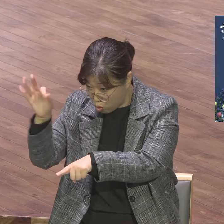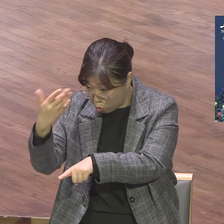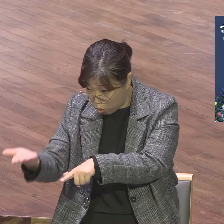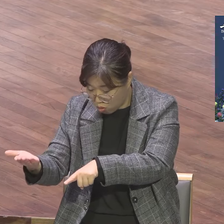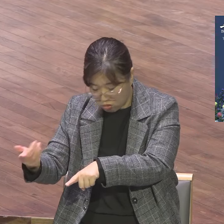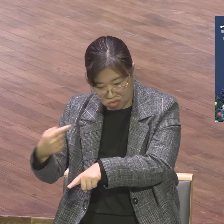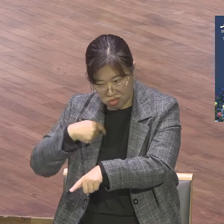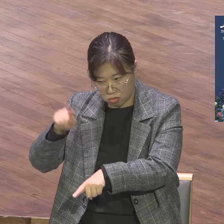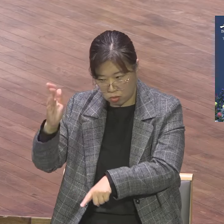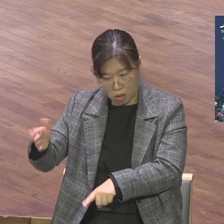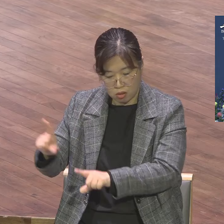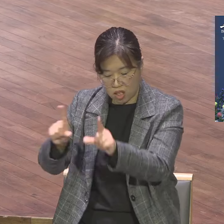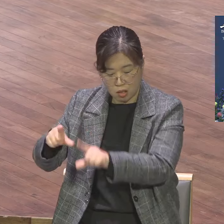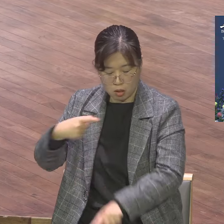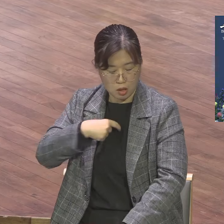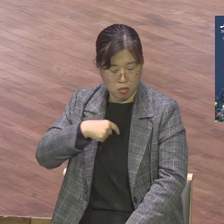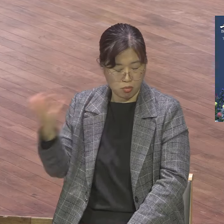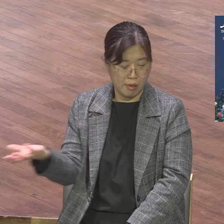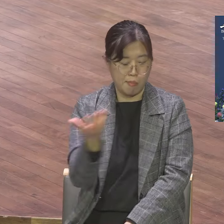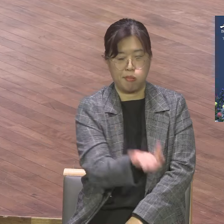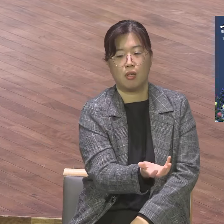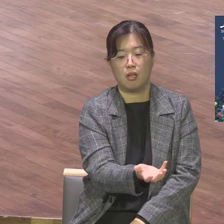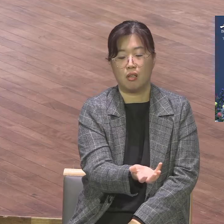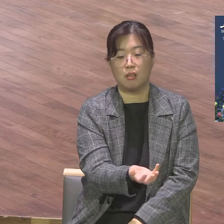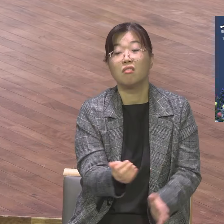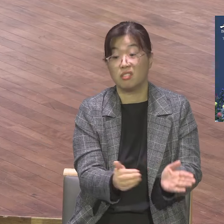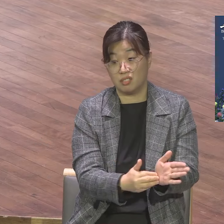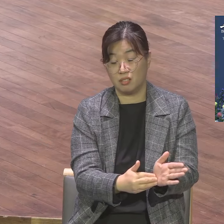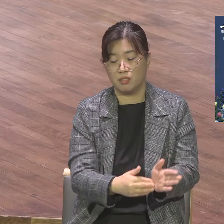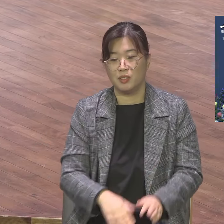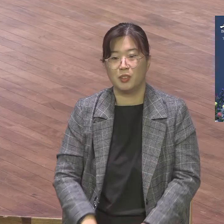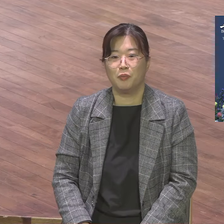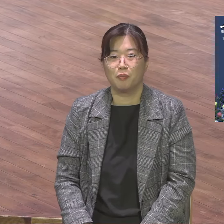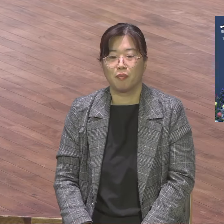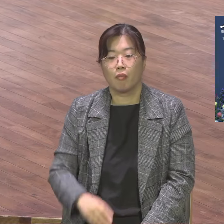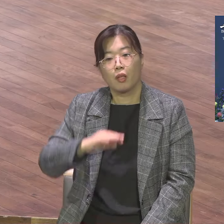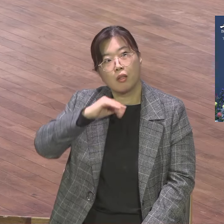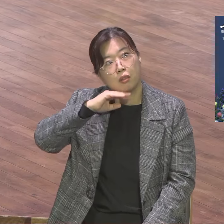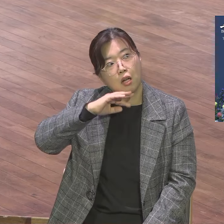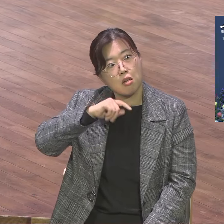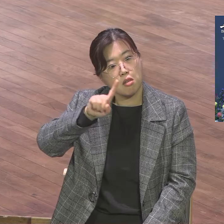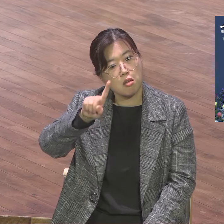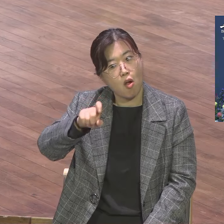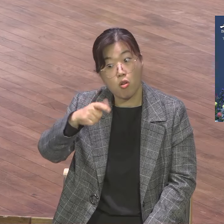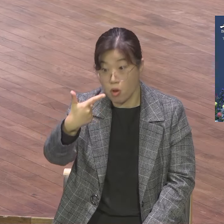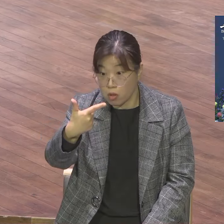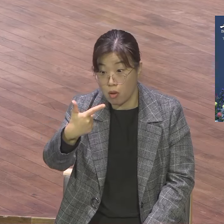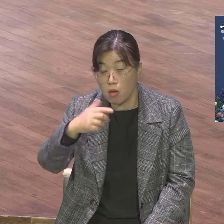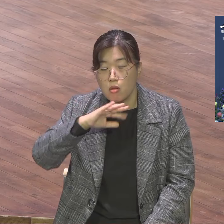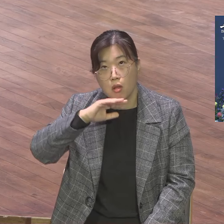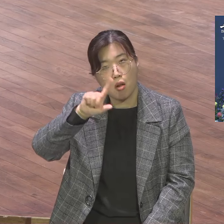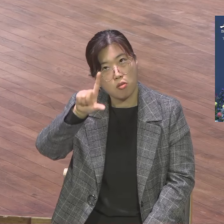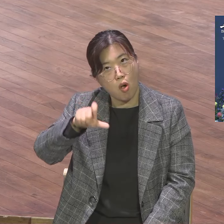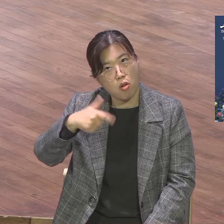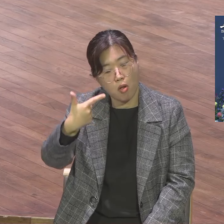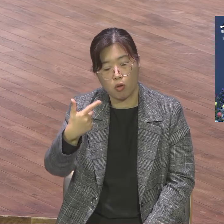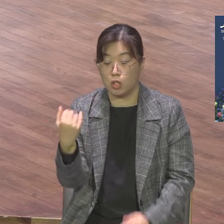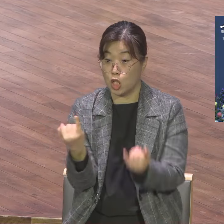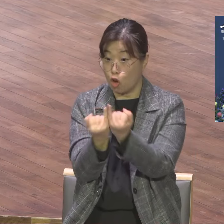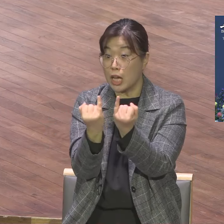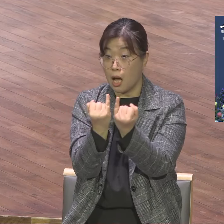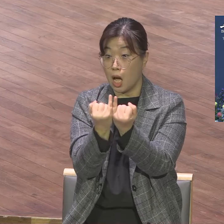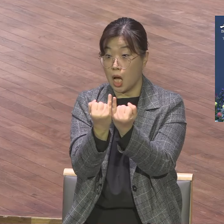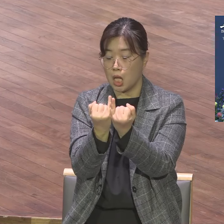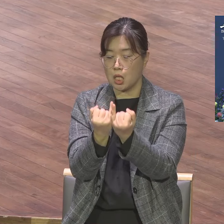여자들이 막 놀래고 하잖아요. 그 16살 된 기독교 소년 하나가